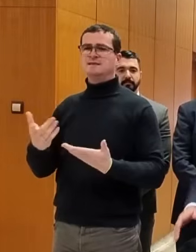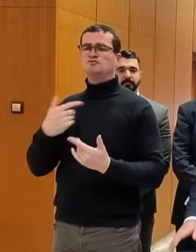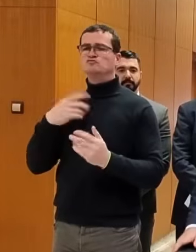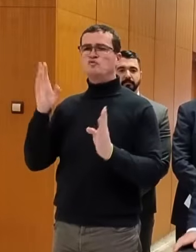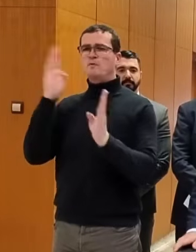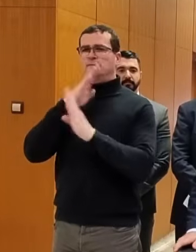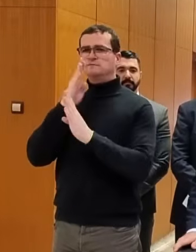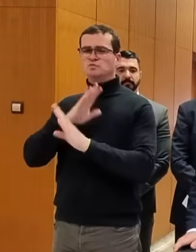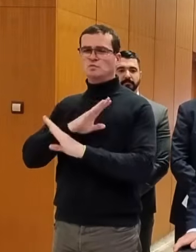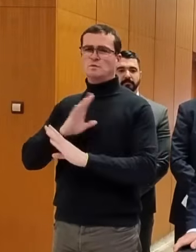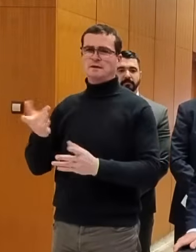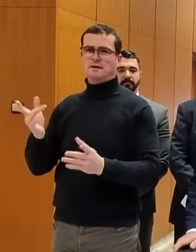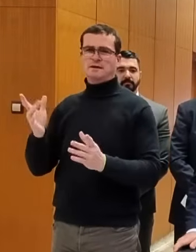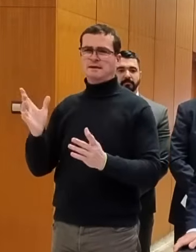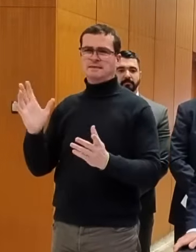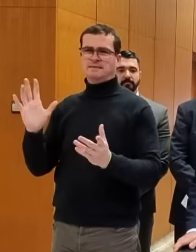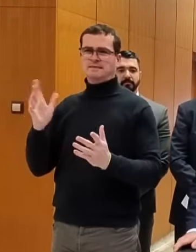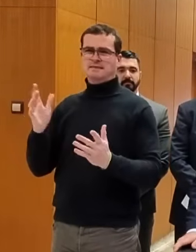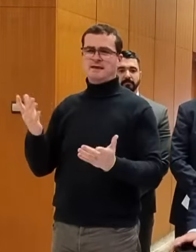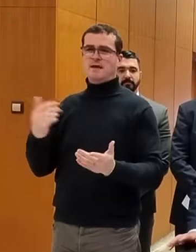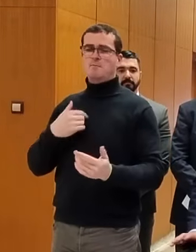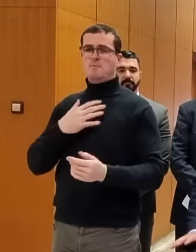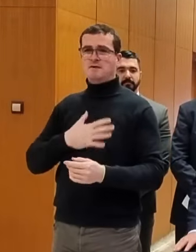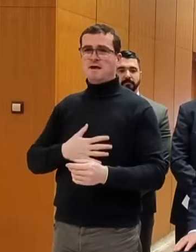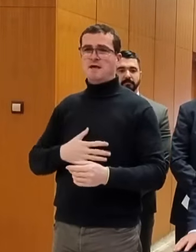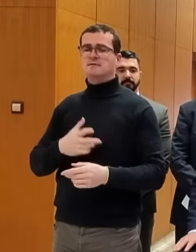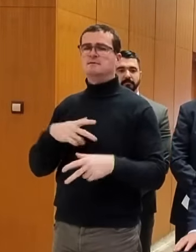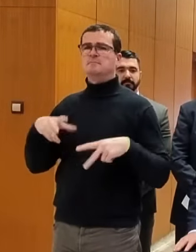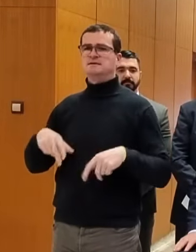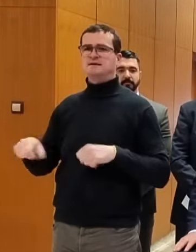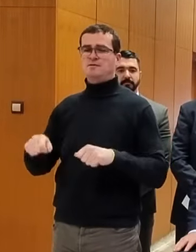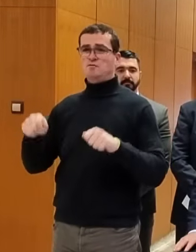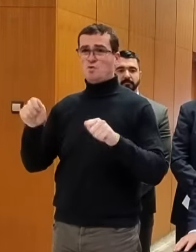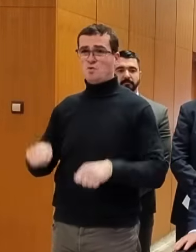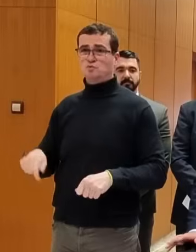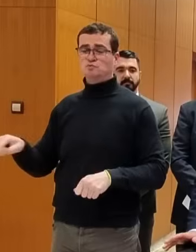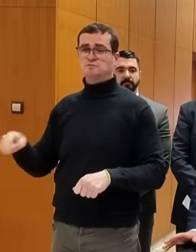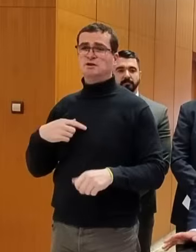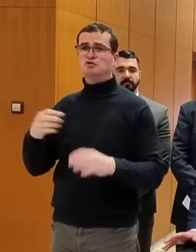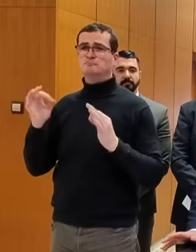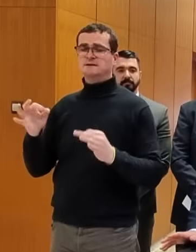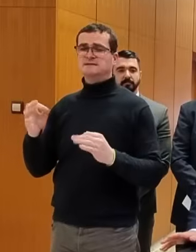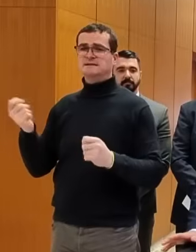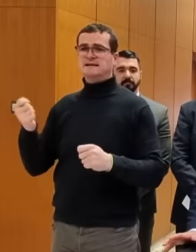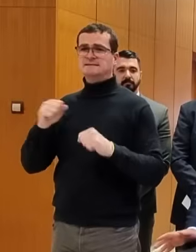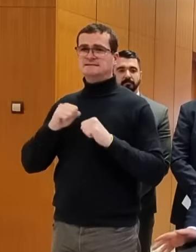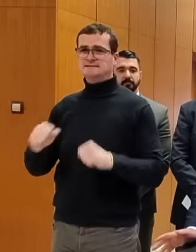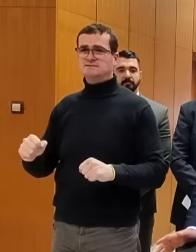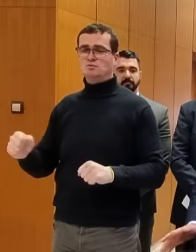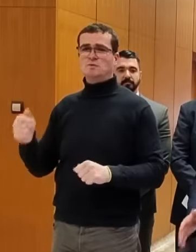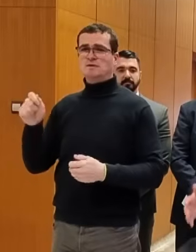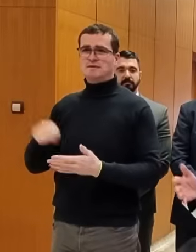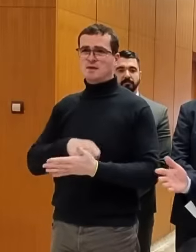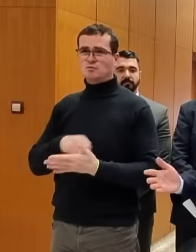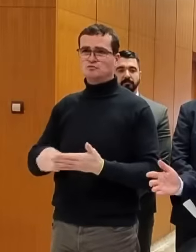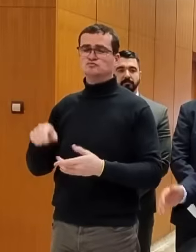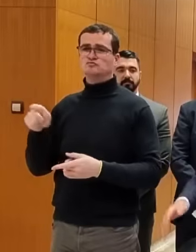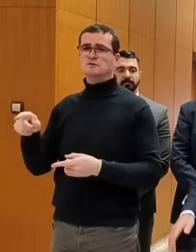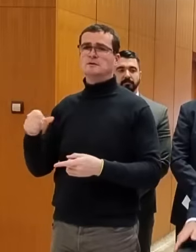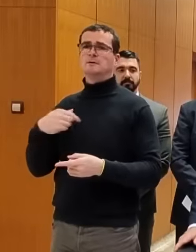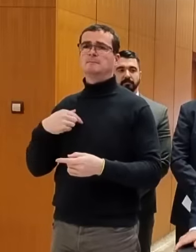do vzduchoprázdna. Som rovnako rád, pán premiér, že došlo k rozhodnutie, že špecializovaný trestný súd sa neruší, tým